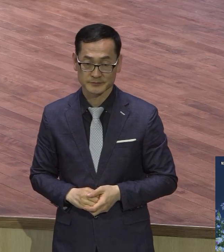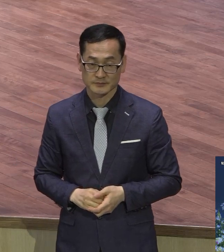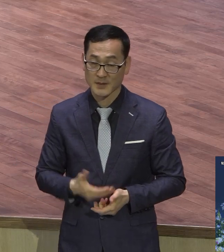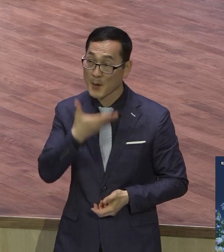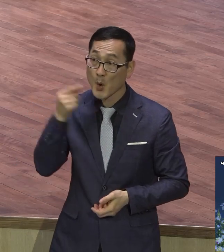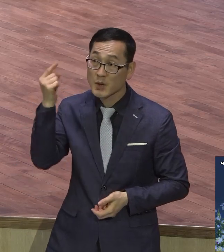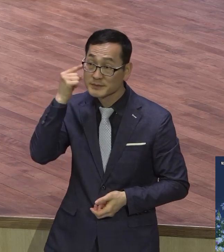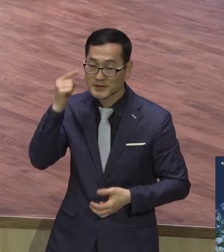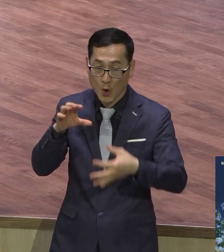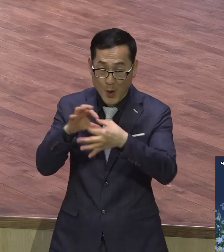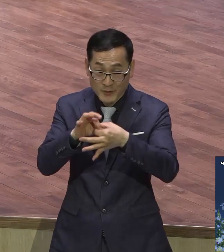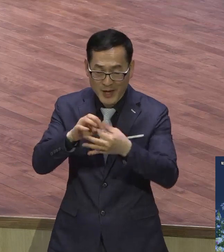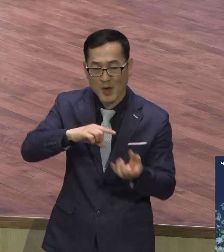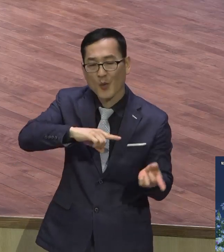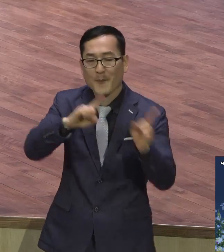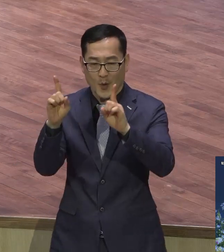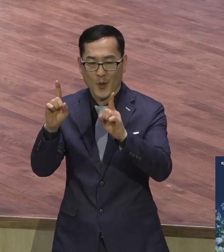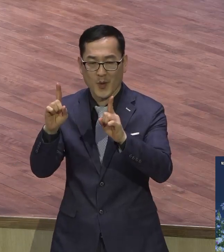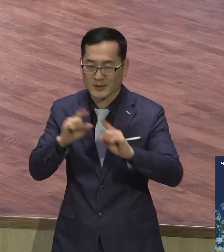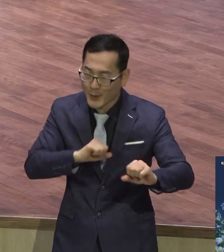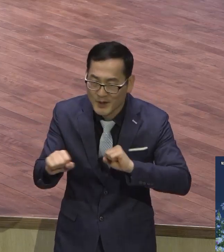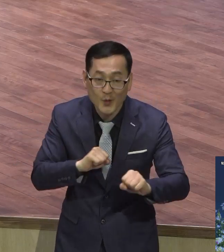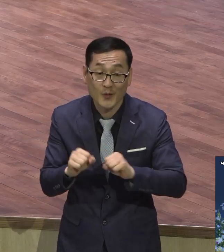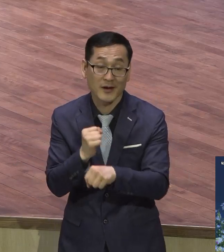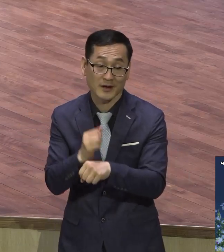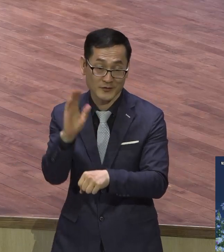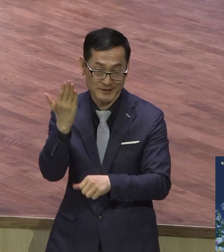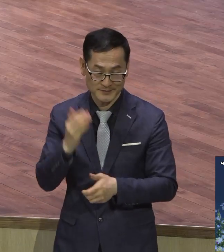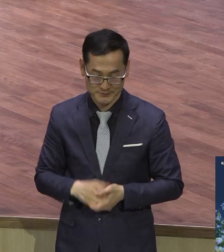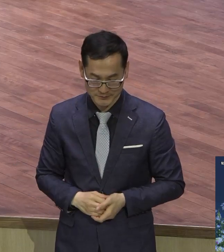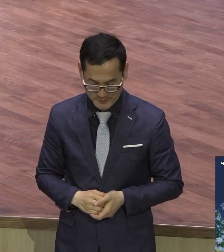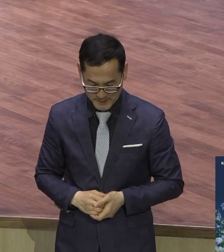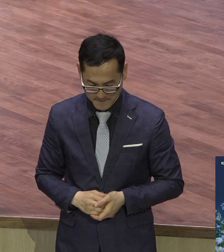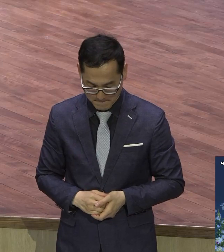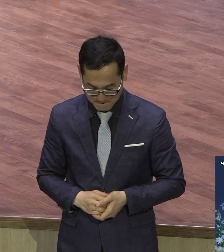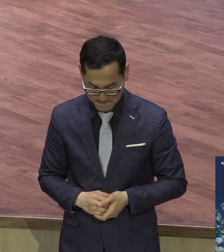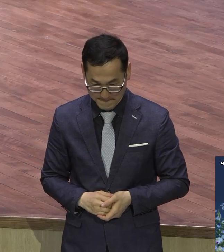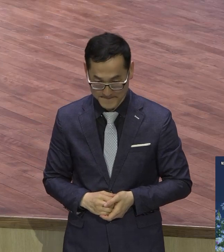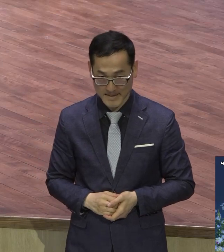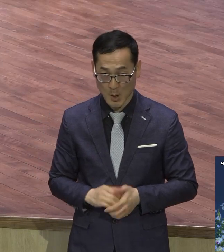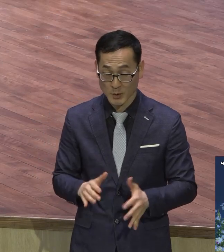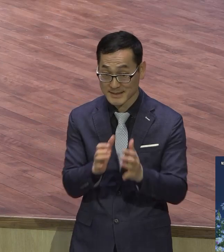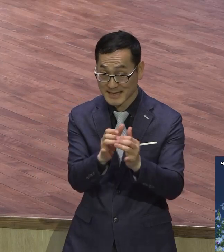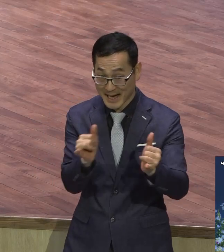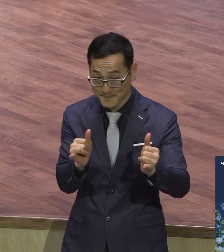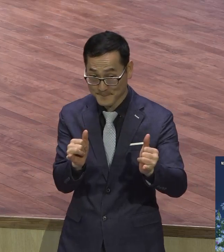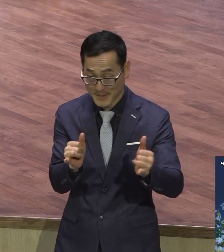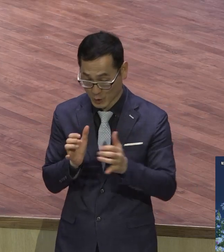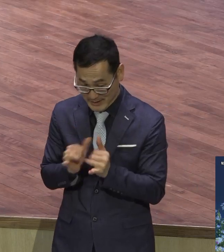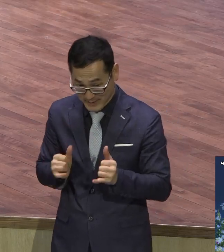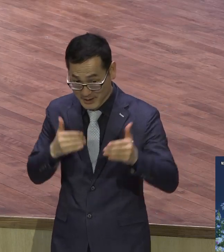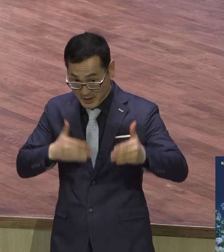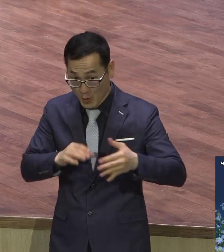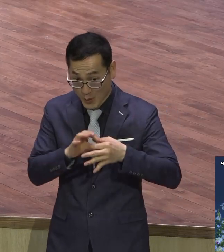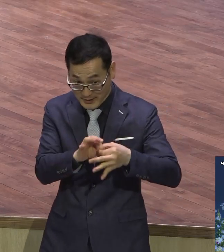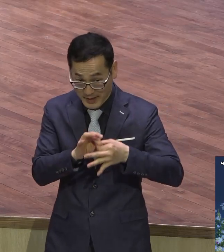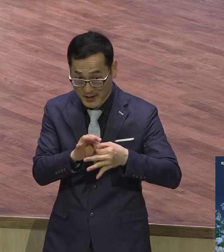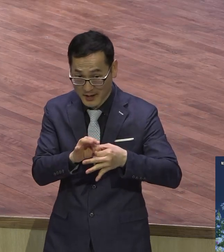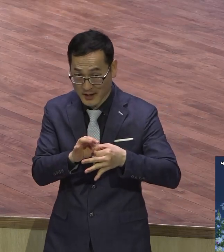된다. 우리 영계 모든 성도들 오늘 살펴볼 여섯 가지 대인관계의 개명을 통해서 이런 보금적